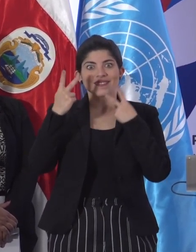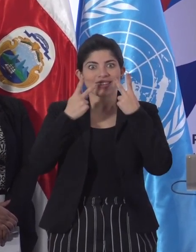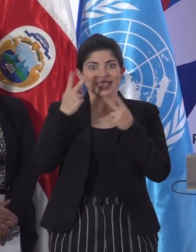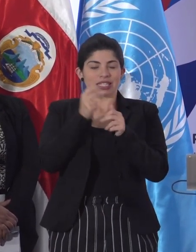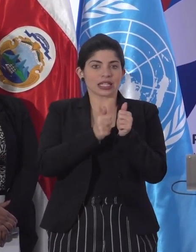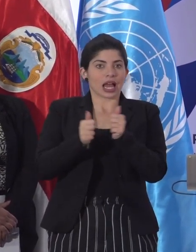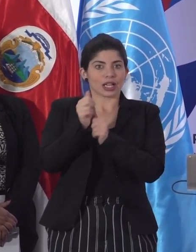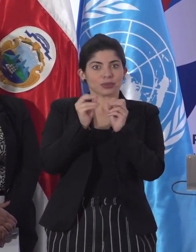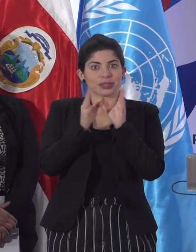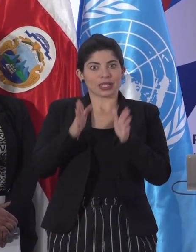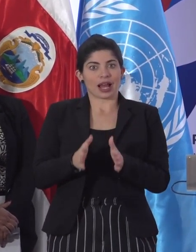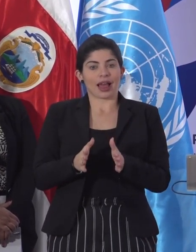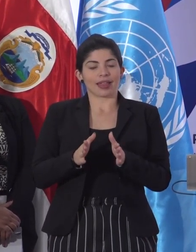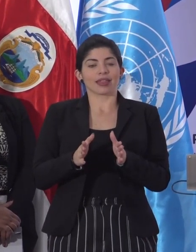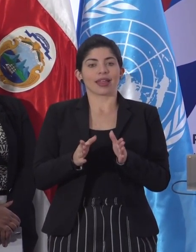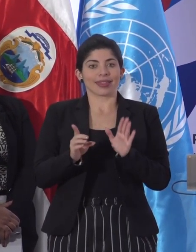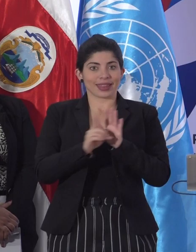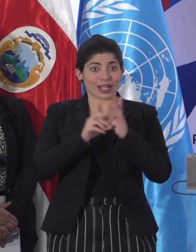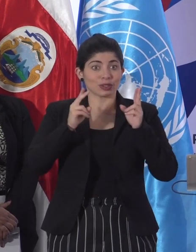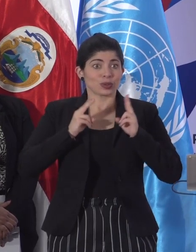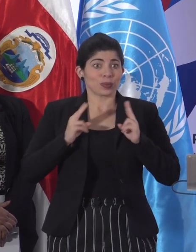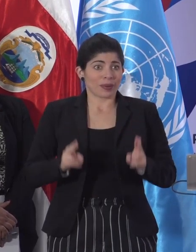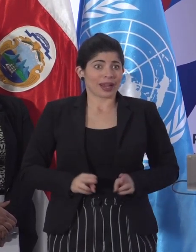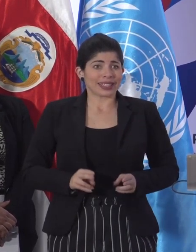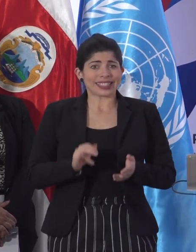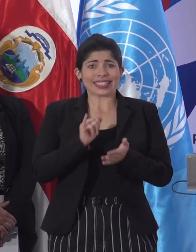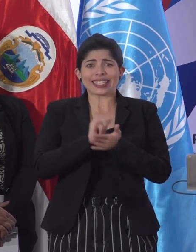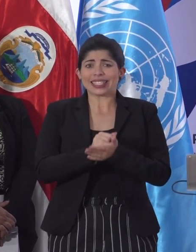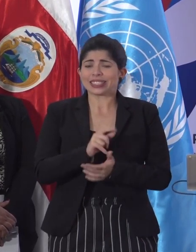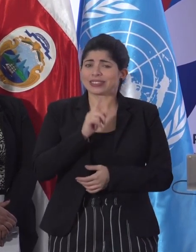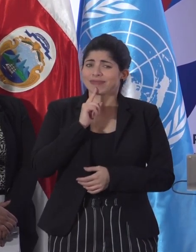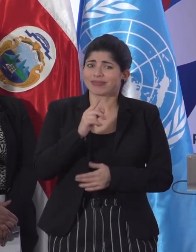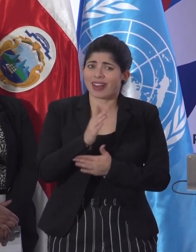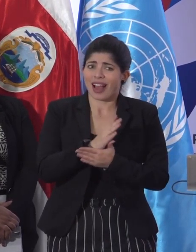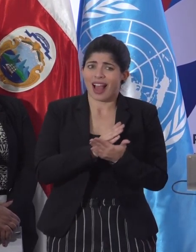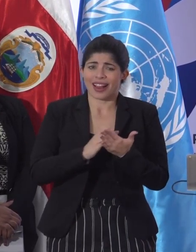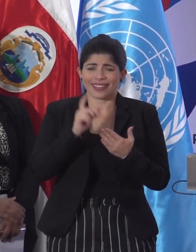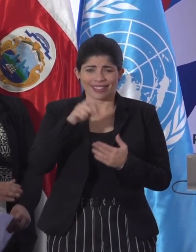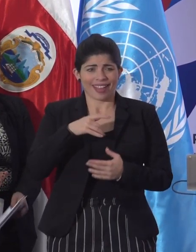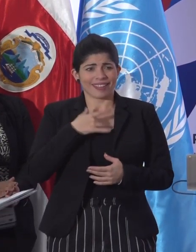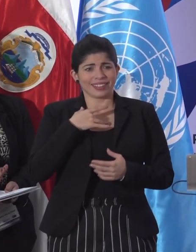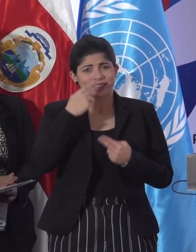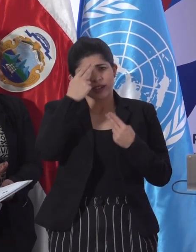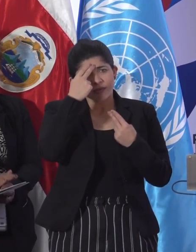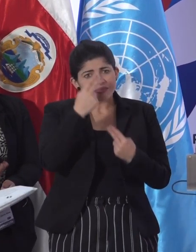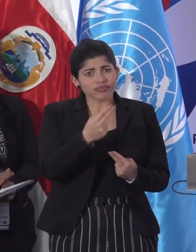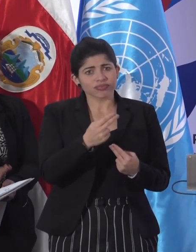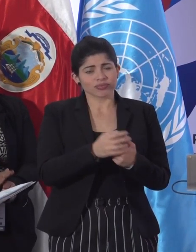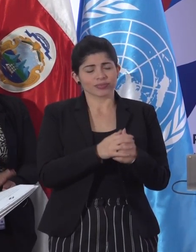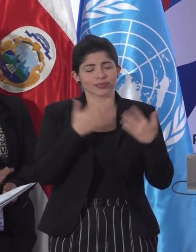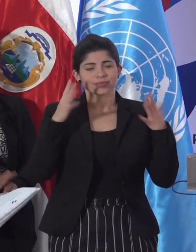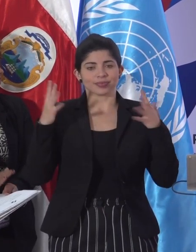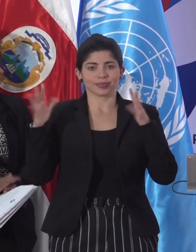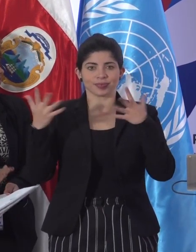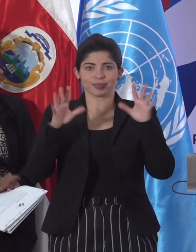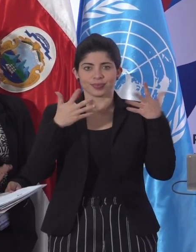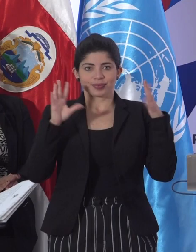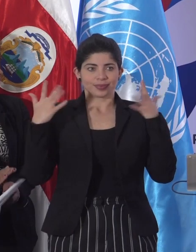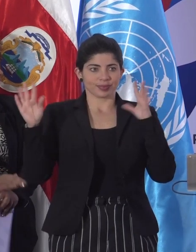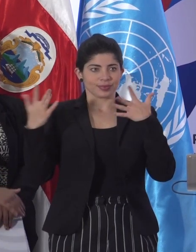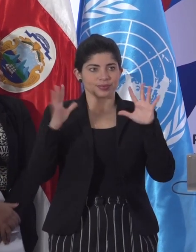alta comisionada de los derechos humanos y eso realmente es algo que nos tiene que honrar como país.